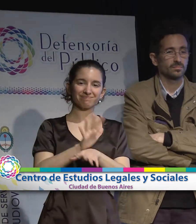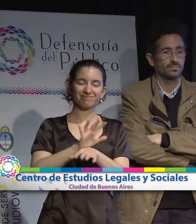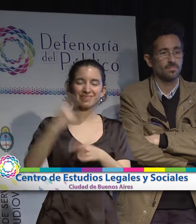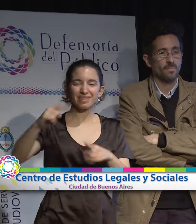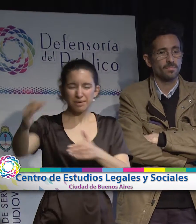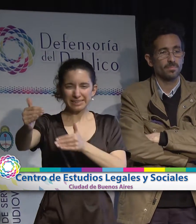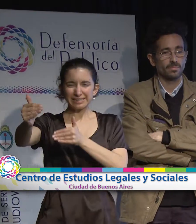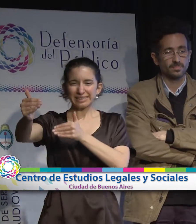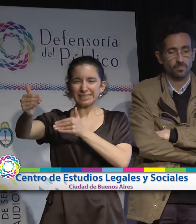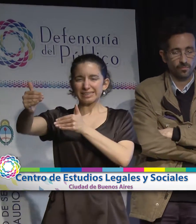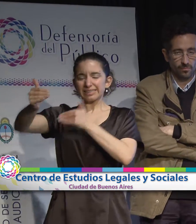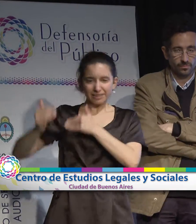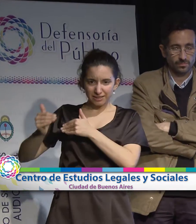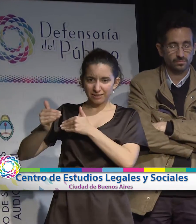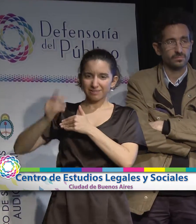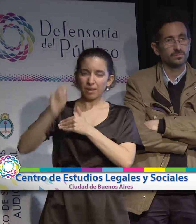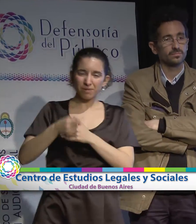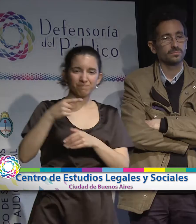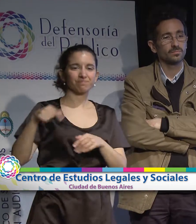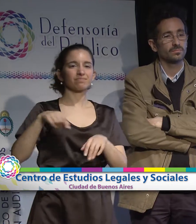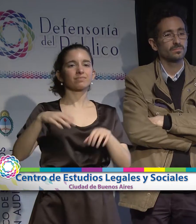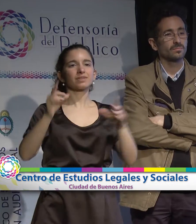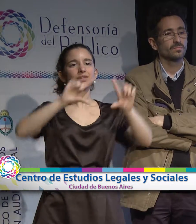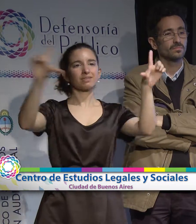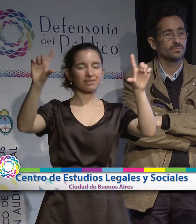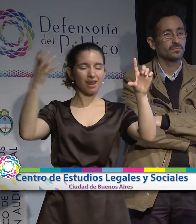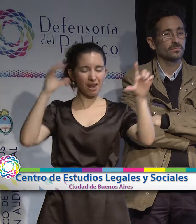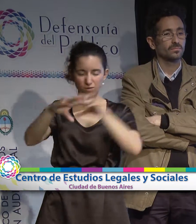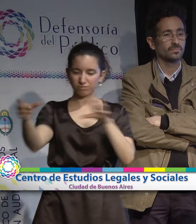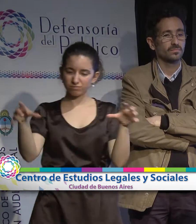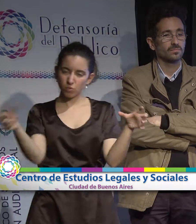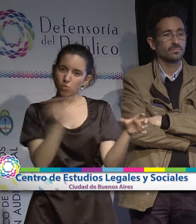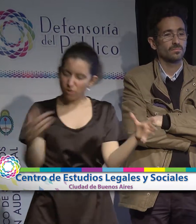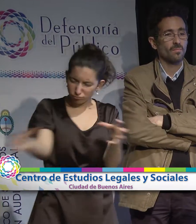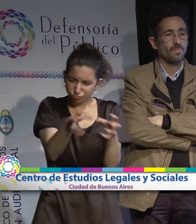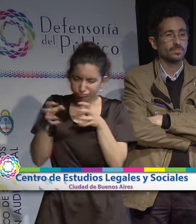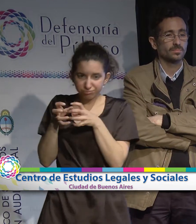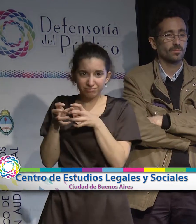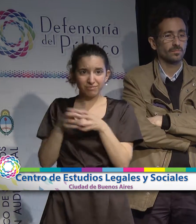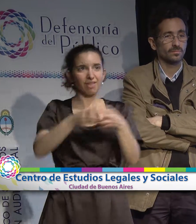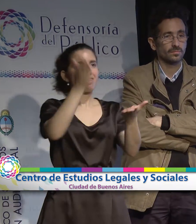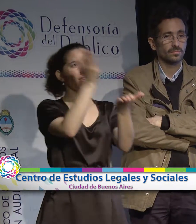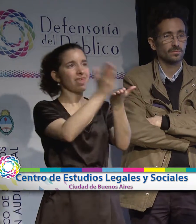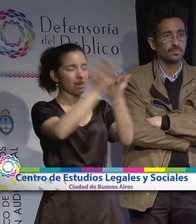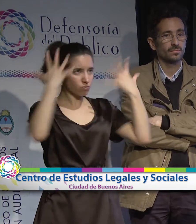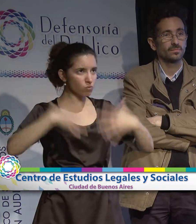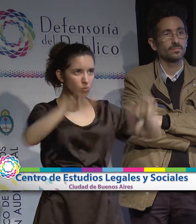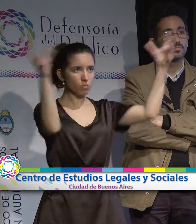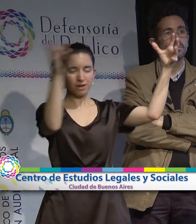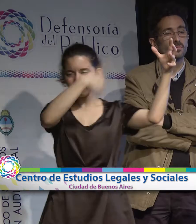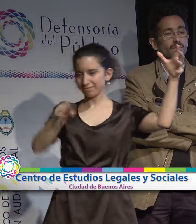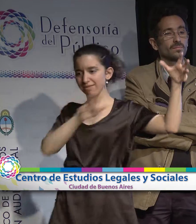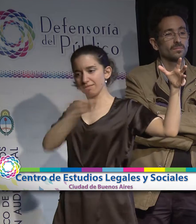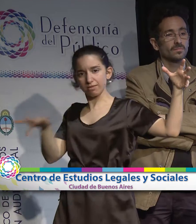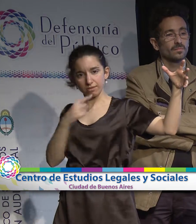regresividad, que es un principio central dentro del derecho internacional de los derechos humanos y que establece que toda modificación legal